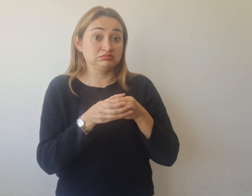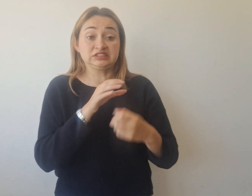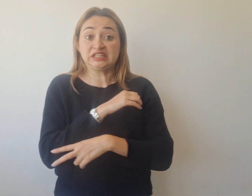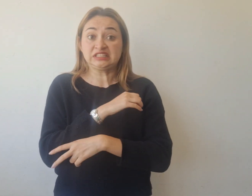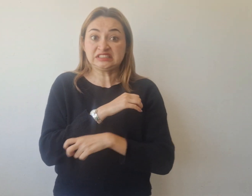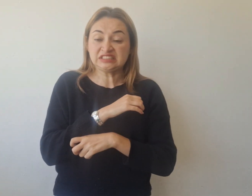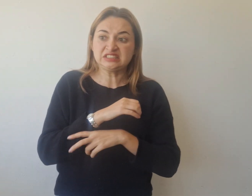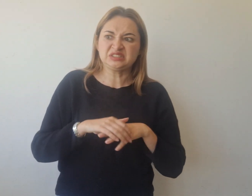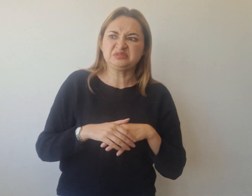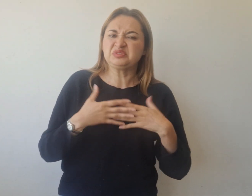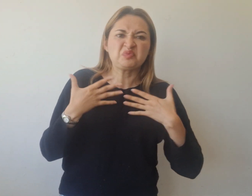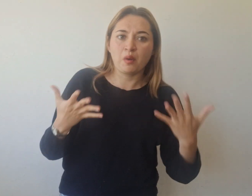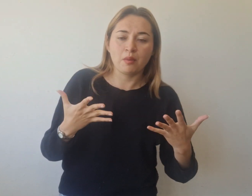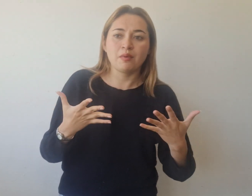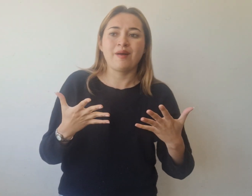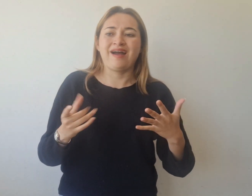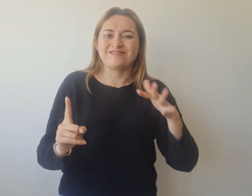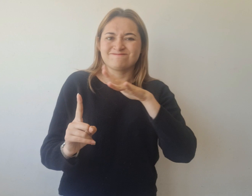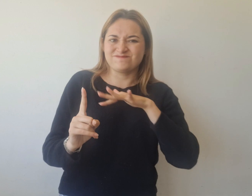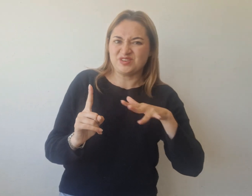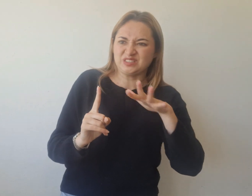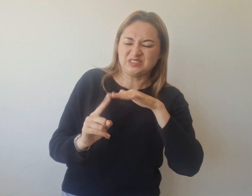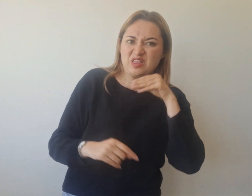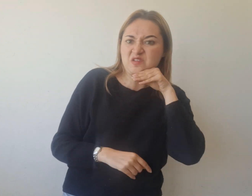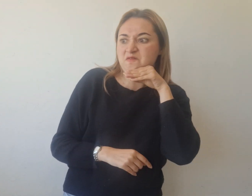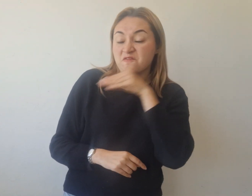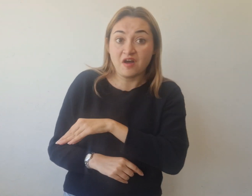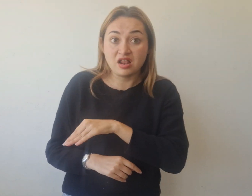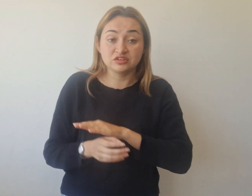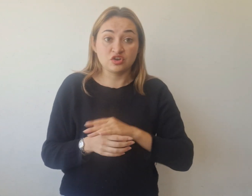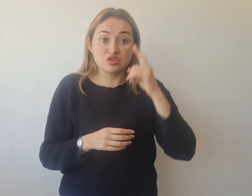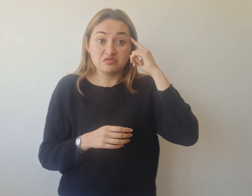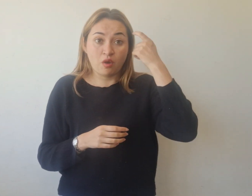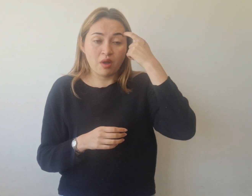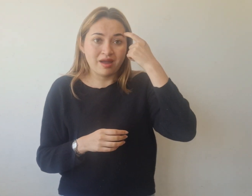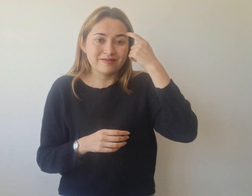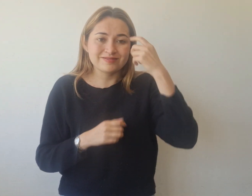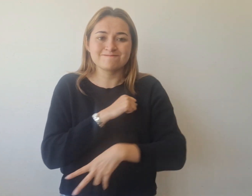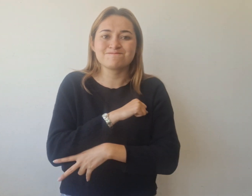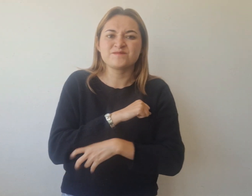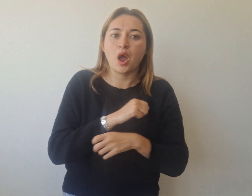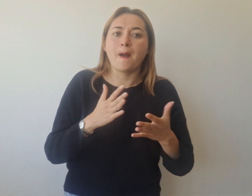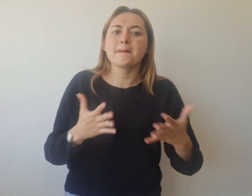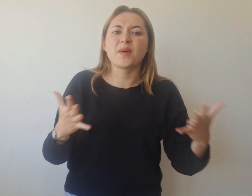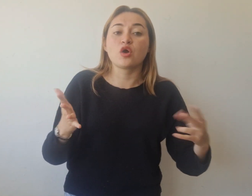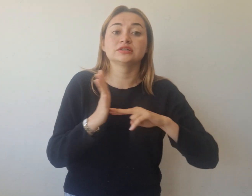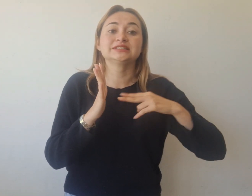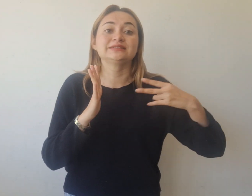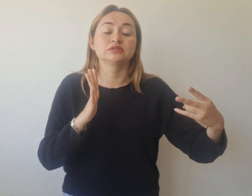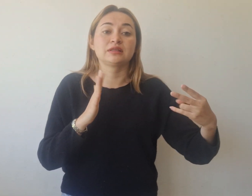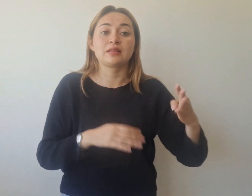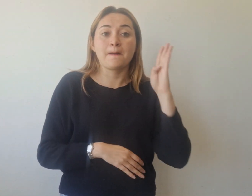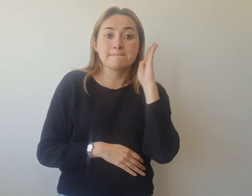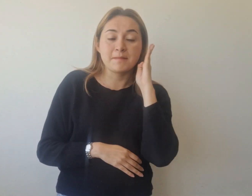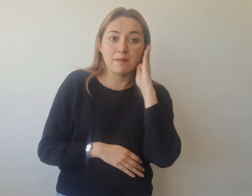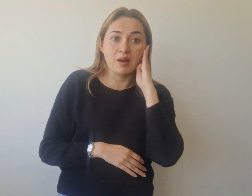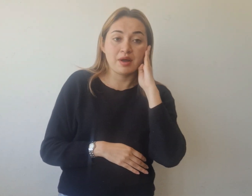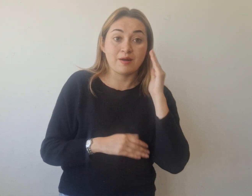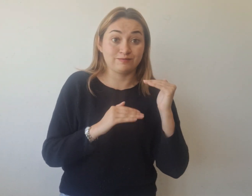mediante la modalidad de engaño y falsos funcionarios donde hurtaban elementos tecnológicos como celulares de alta gama